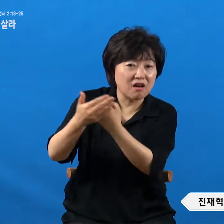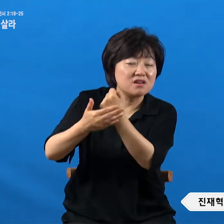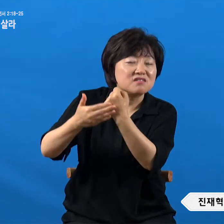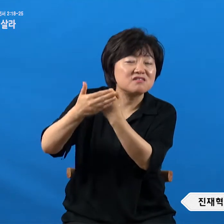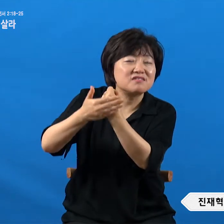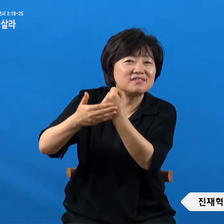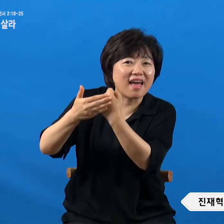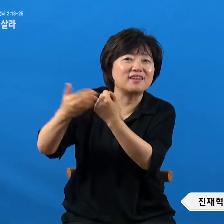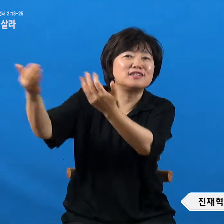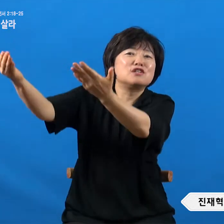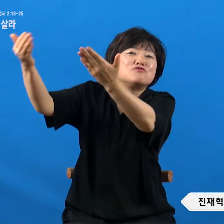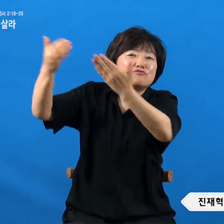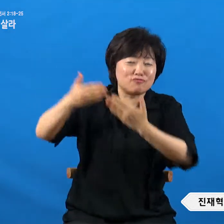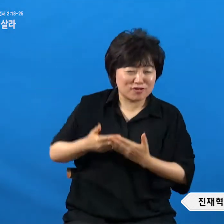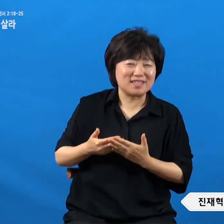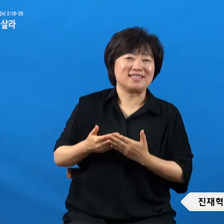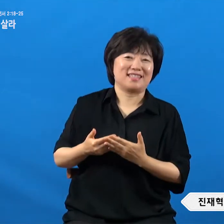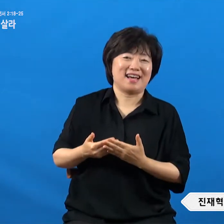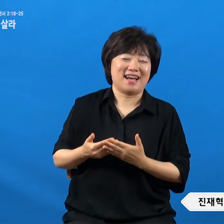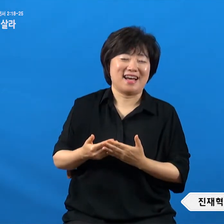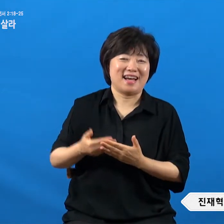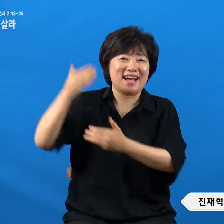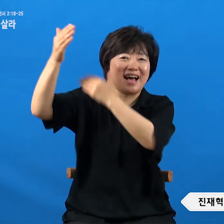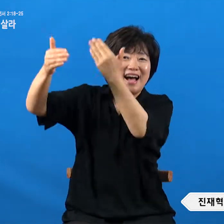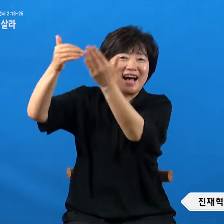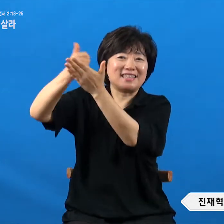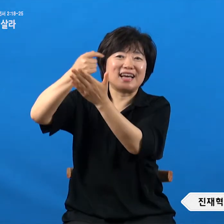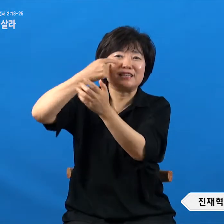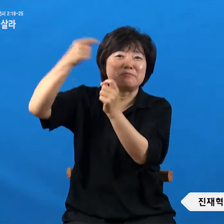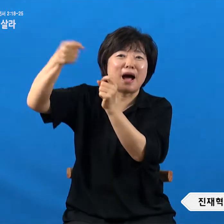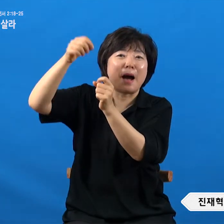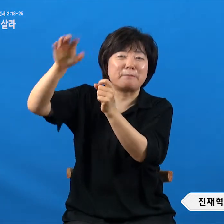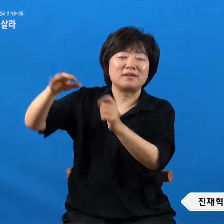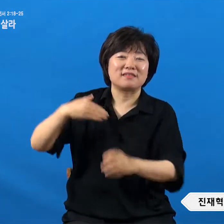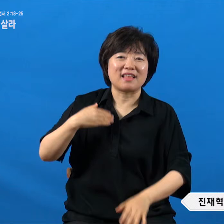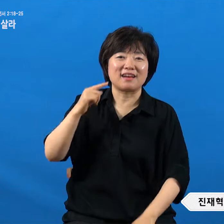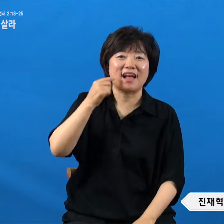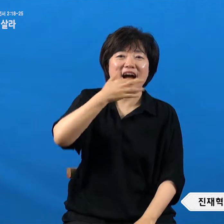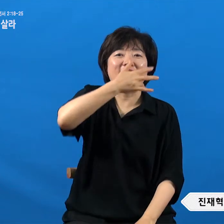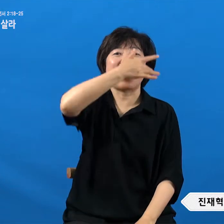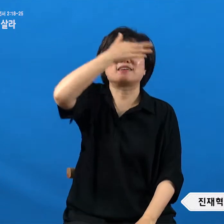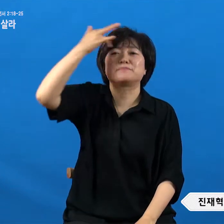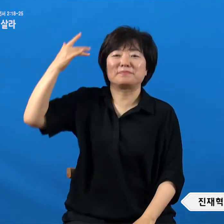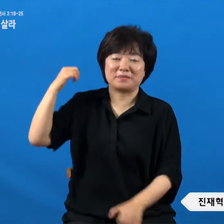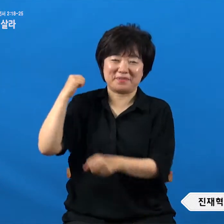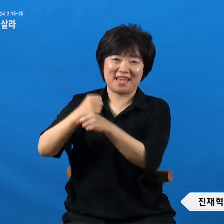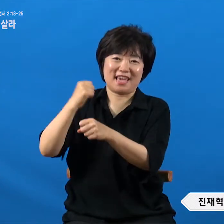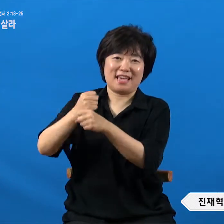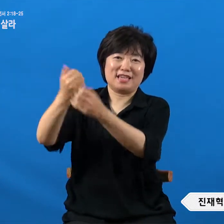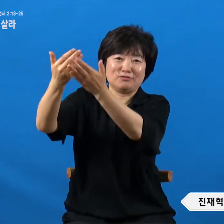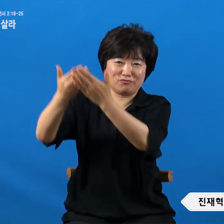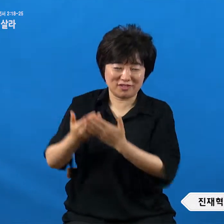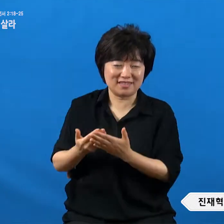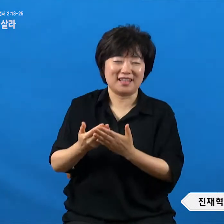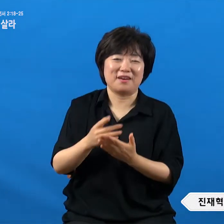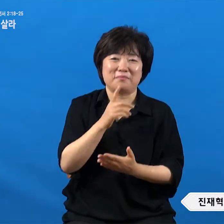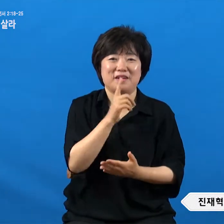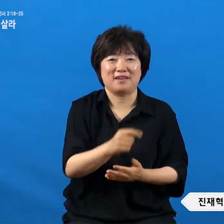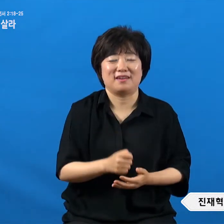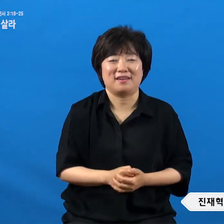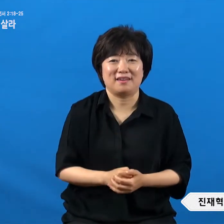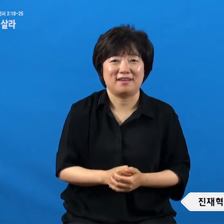하신다, 하나님 앞에서 아름답게 하신다라고 말씀하고